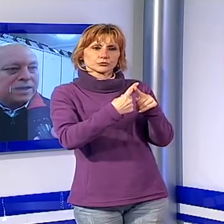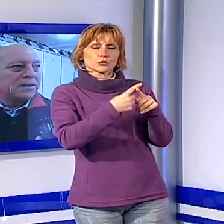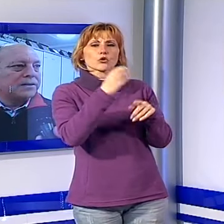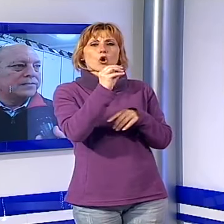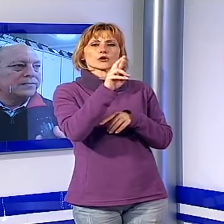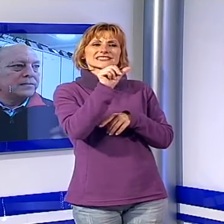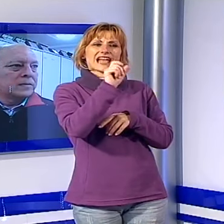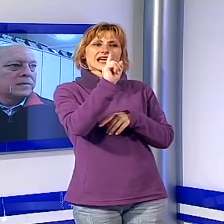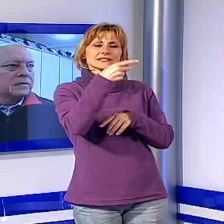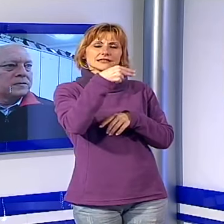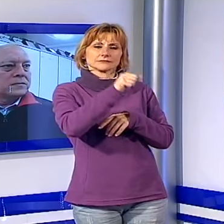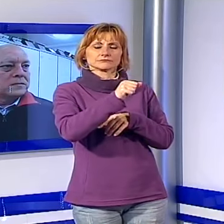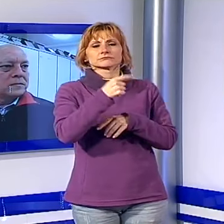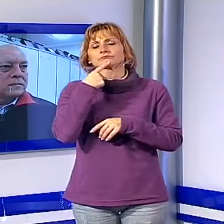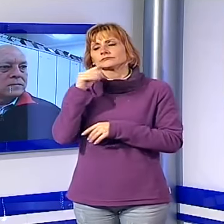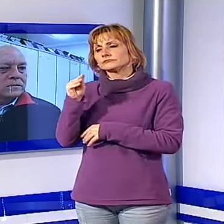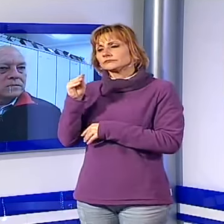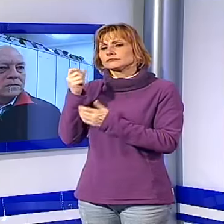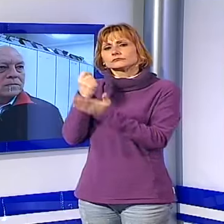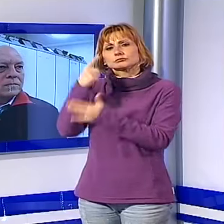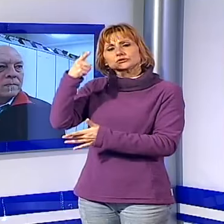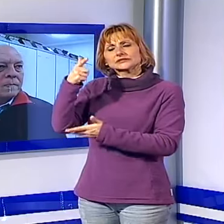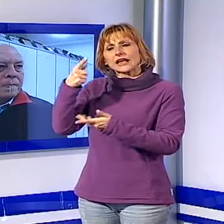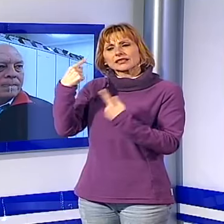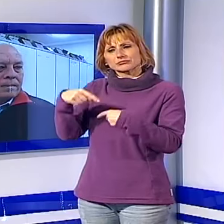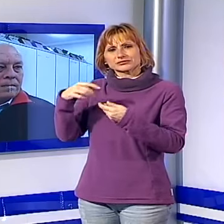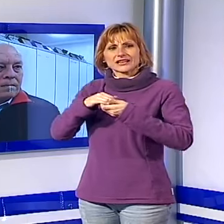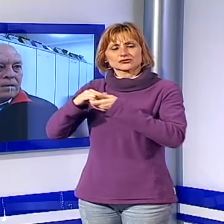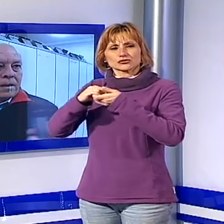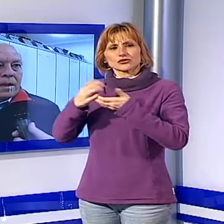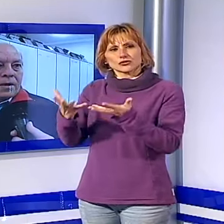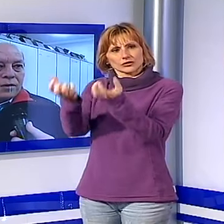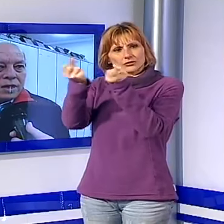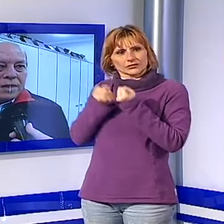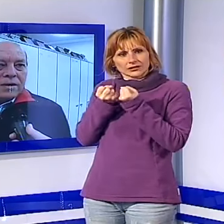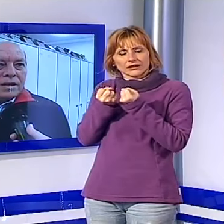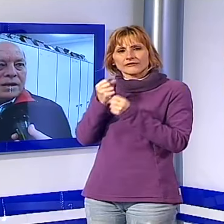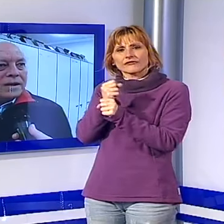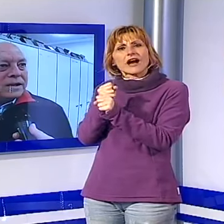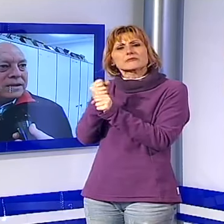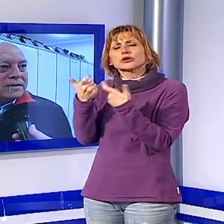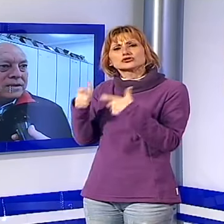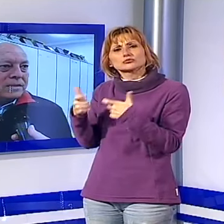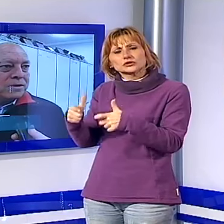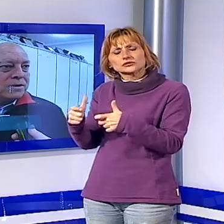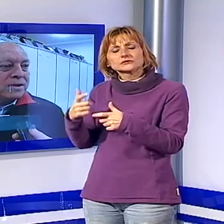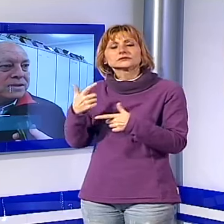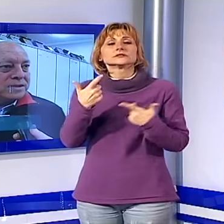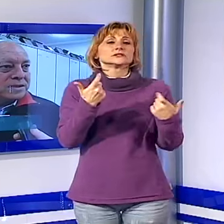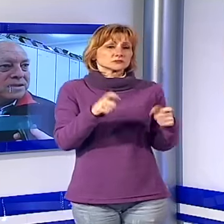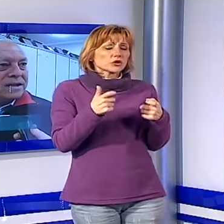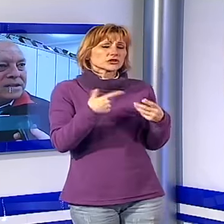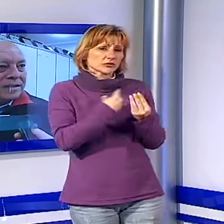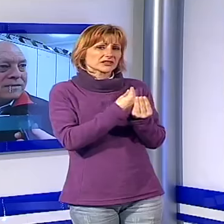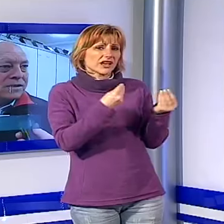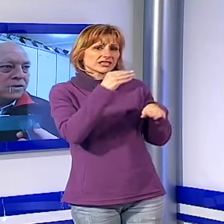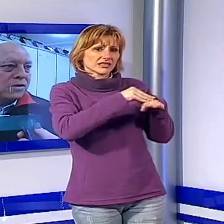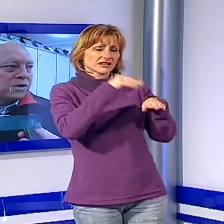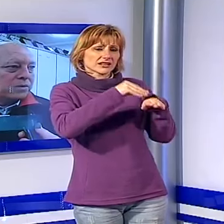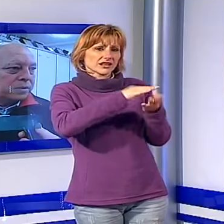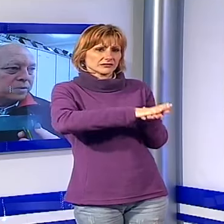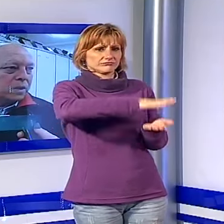Corsagno. Perché è importante per queste associazioni avere dei farmaci? Ogni anno le richieste delle persone assistite dagli